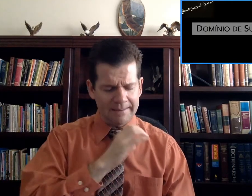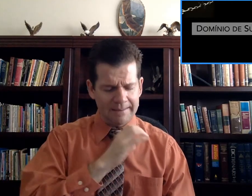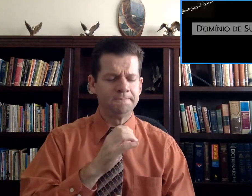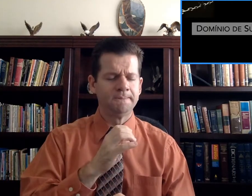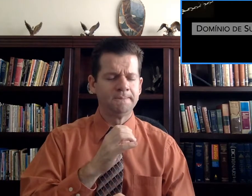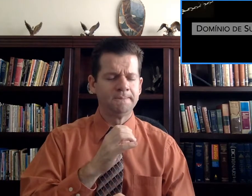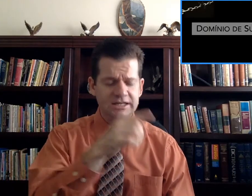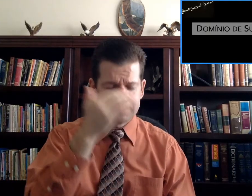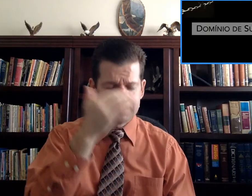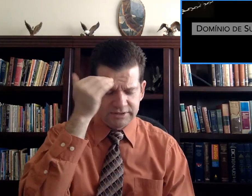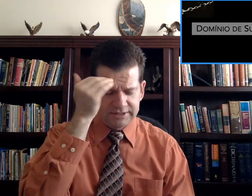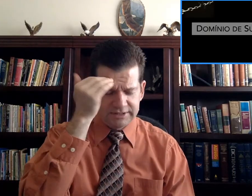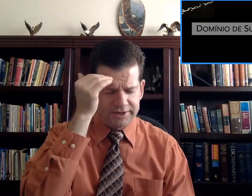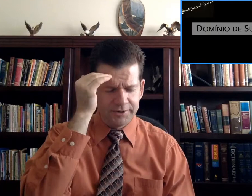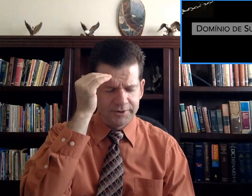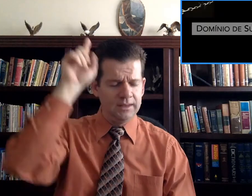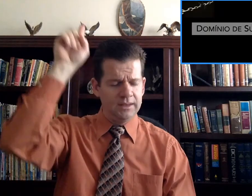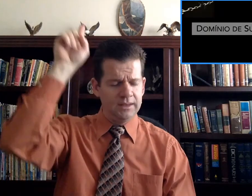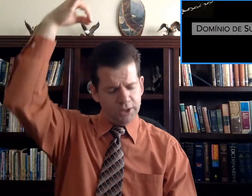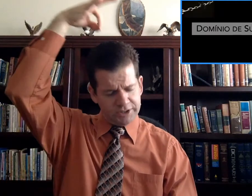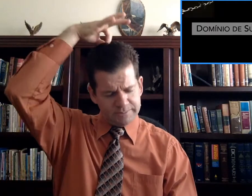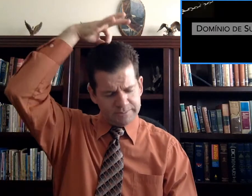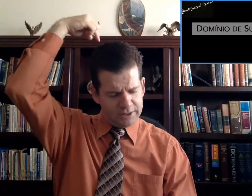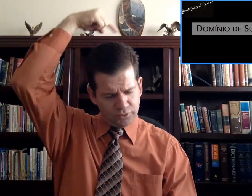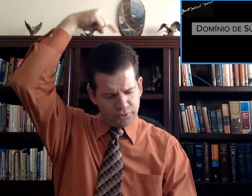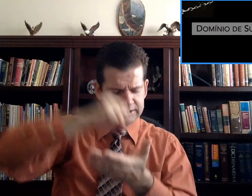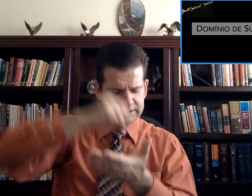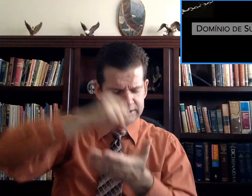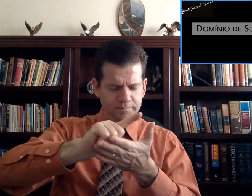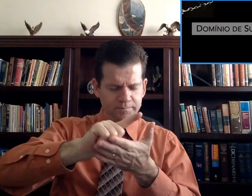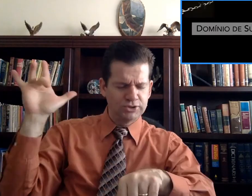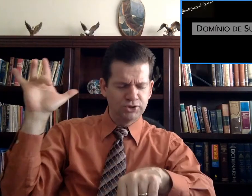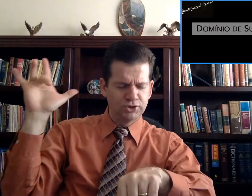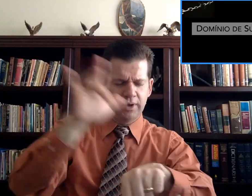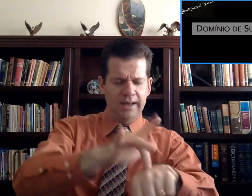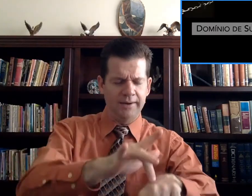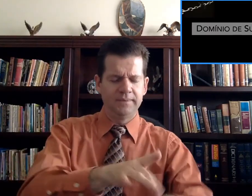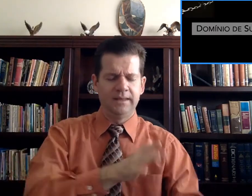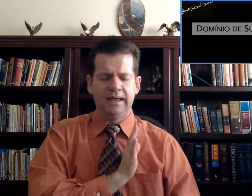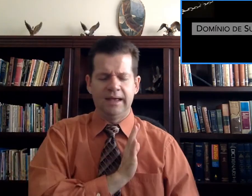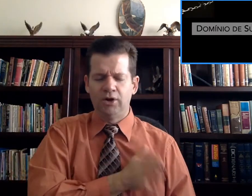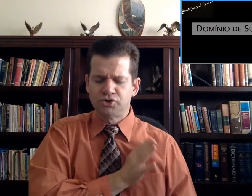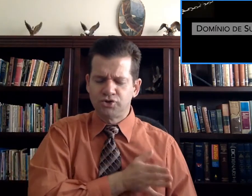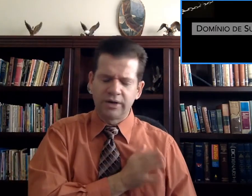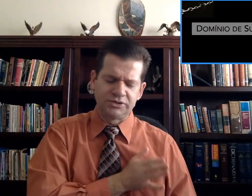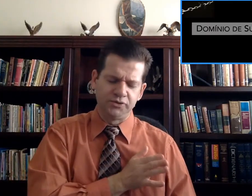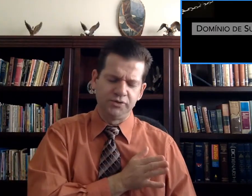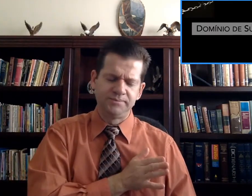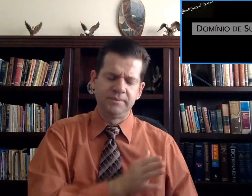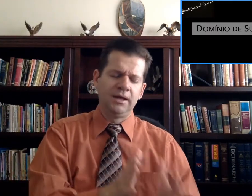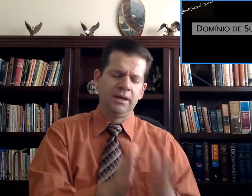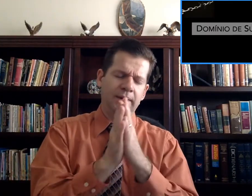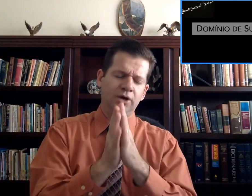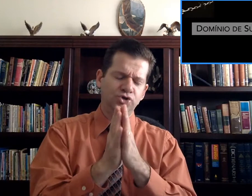rápida, que eles possam entender e que Teu Espírito Santo possa tocar em nossos corações. Pai, eu te